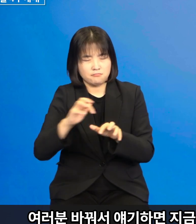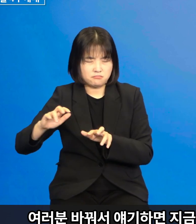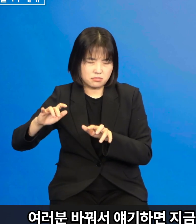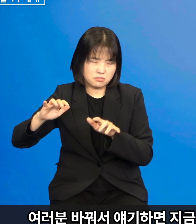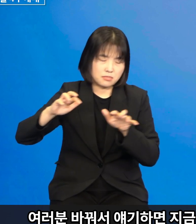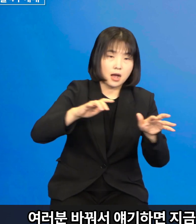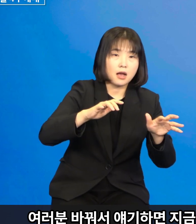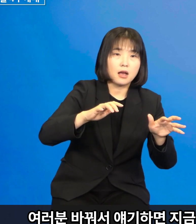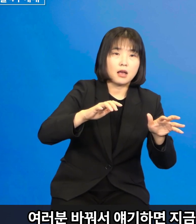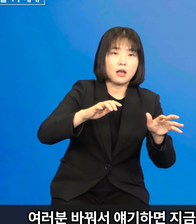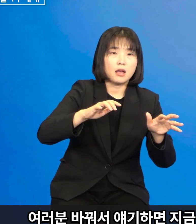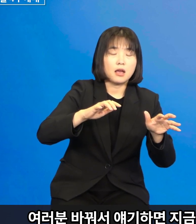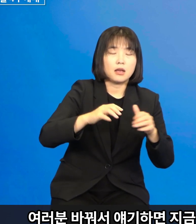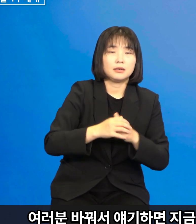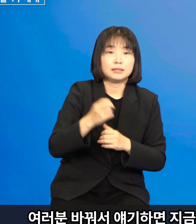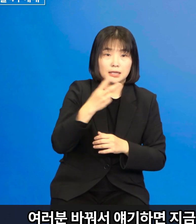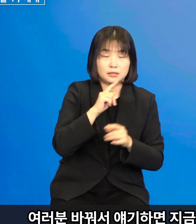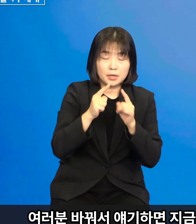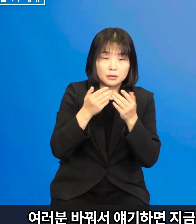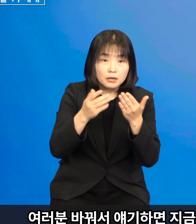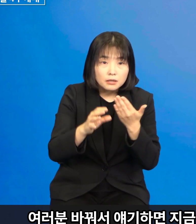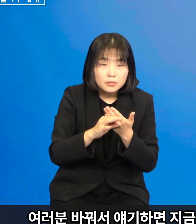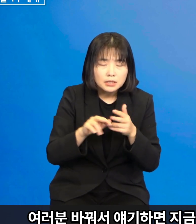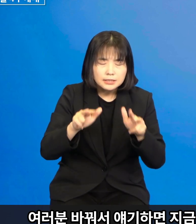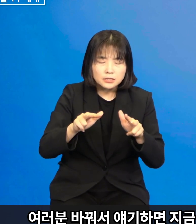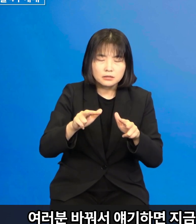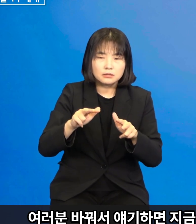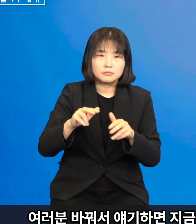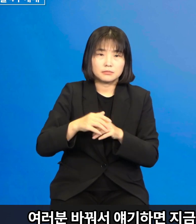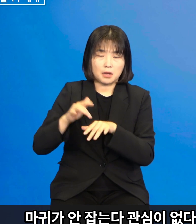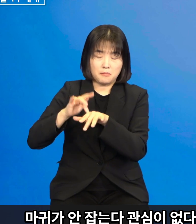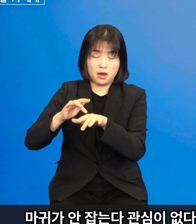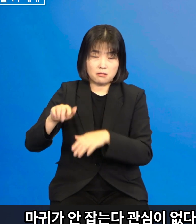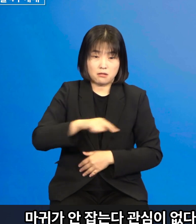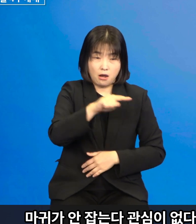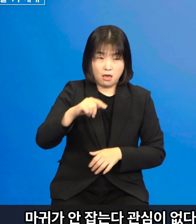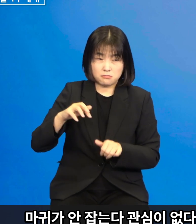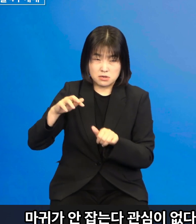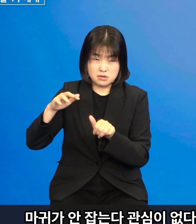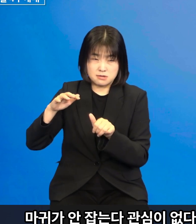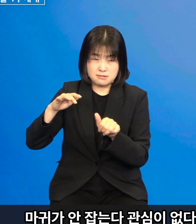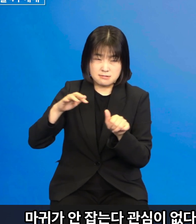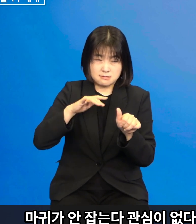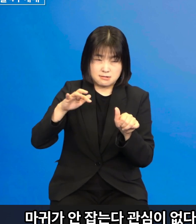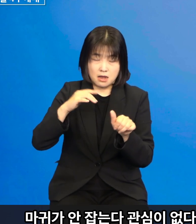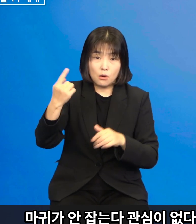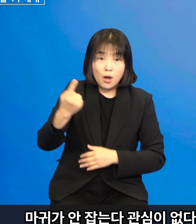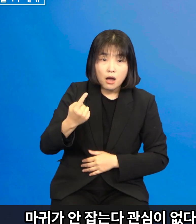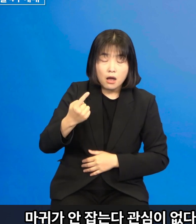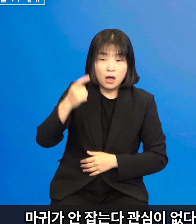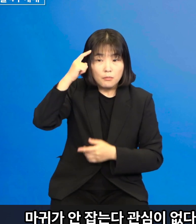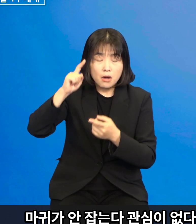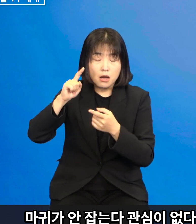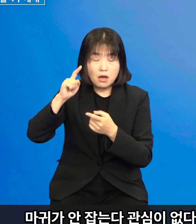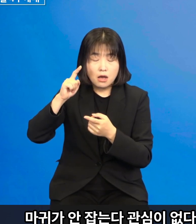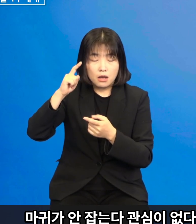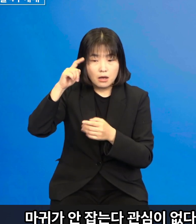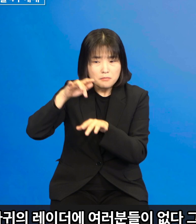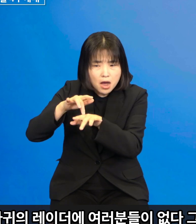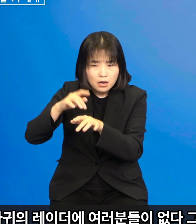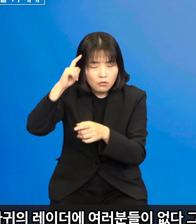바꿔서 얘기하면 지금 마귀가 여러분들을 잡으러 올까요? 마귀가 안 잡는다, 관심이 없다, 이런 큰 문제에 있는 겁니다.